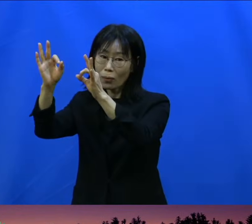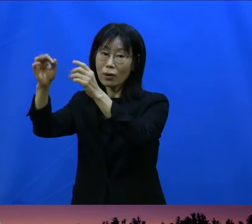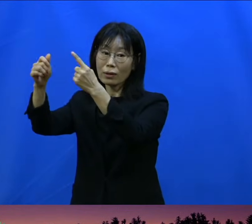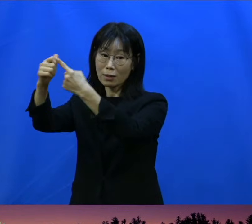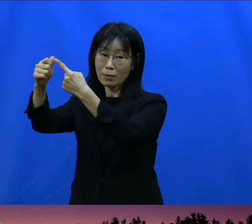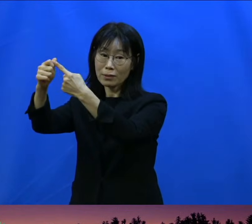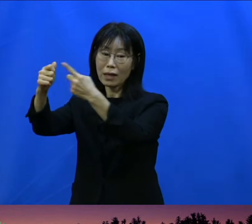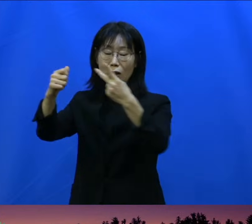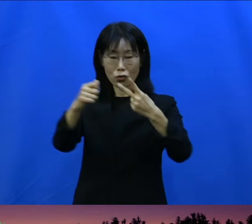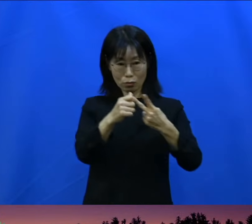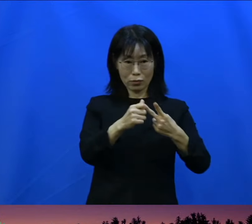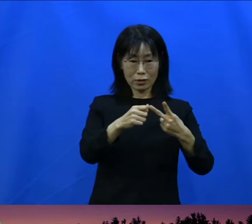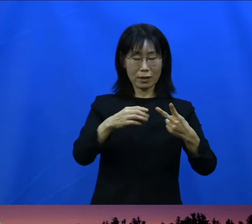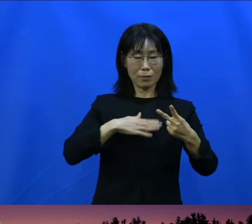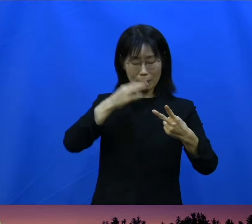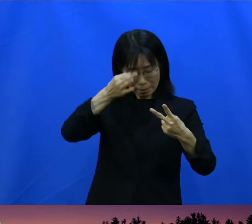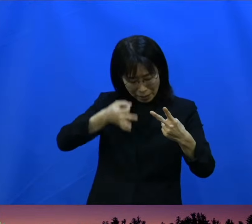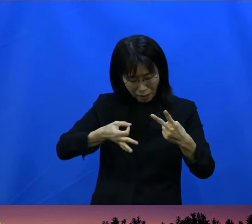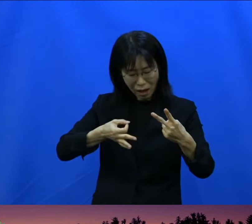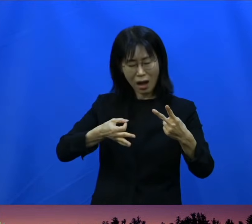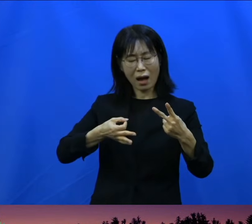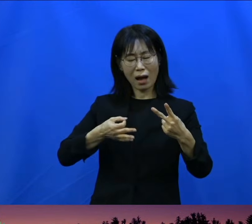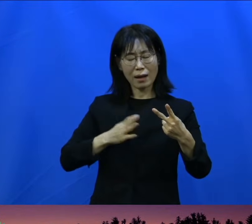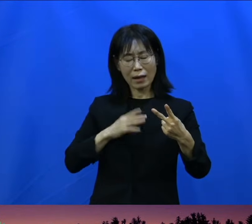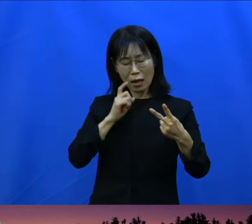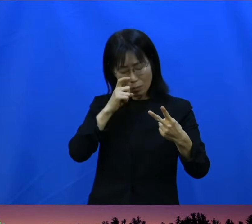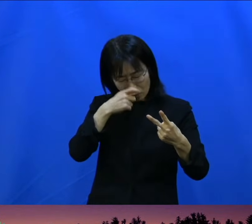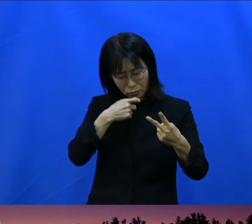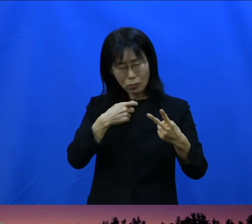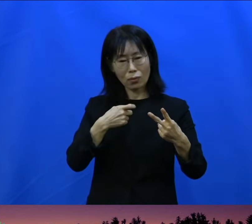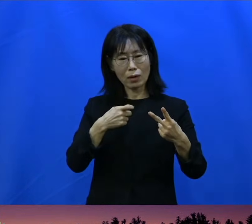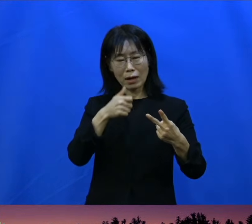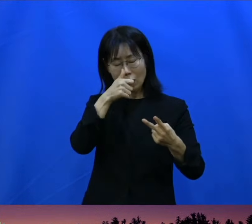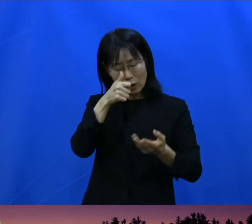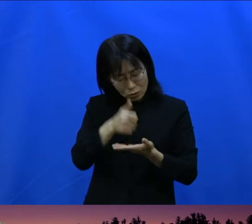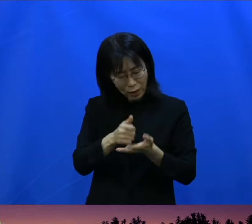걸 고백하고 그 입술을 정결하게 하는데, 이게 정결하게 하는 작업이에요.